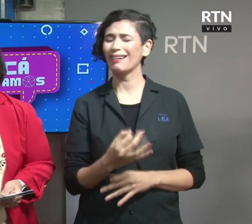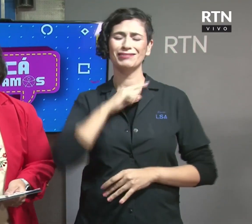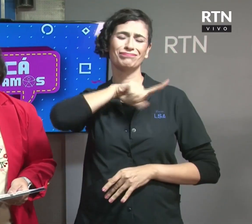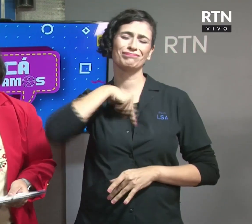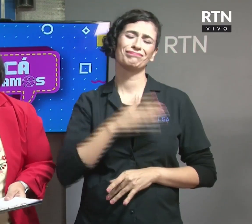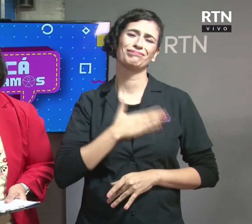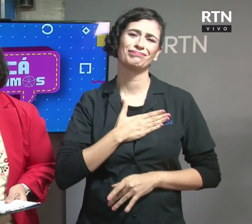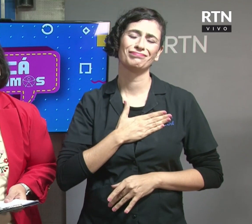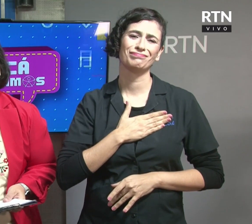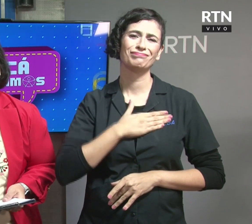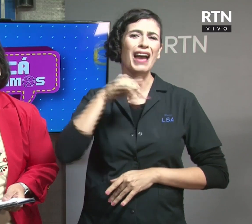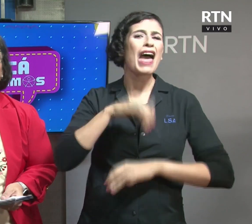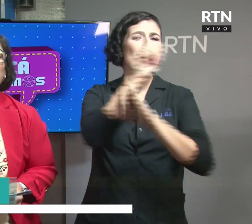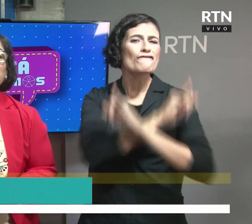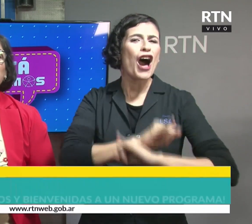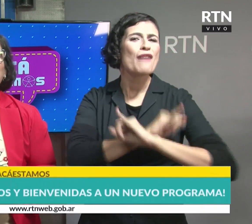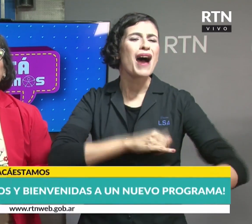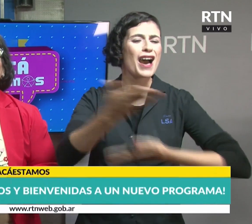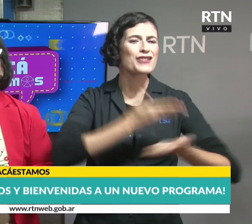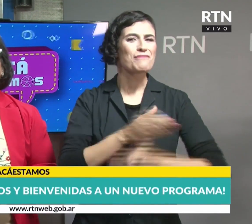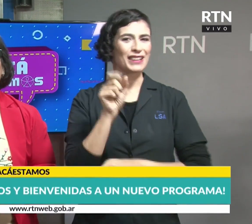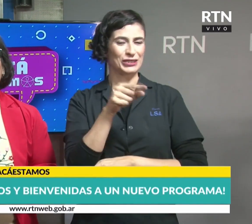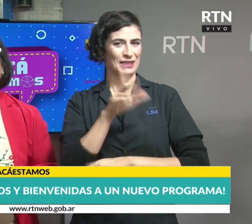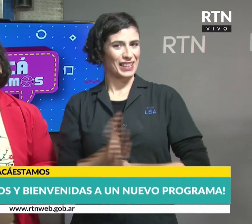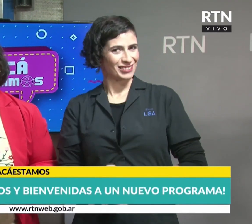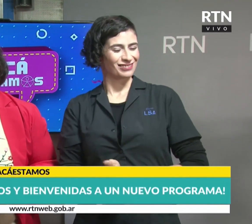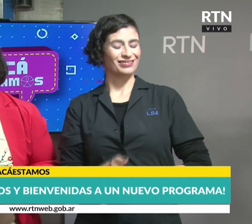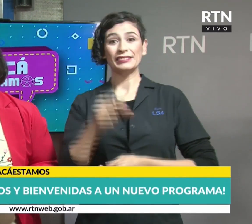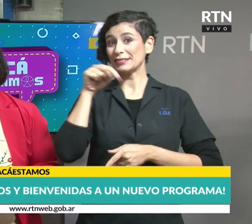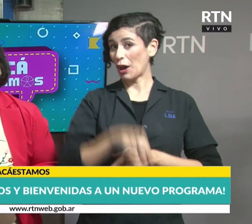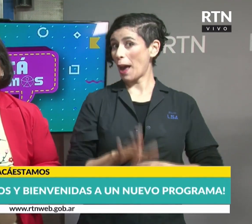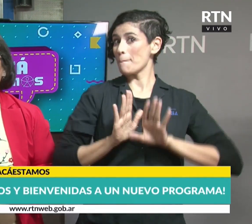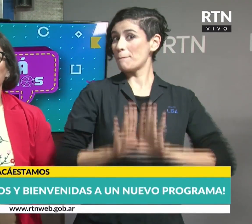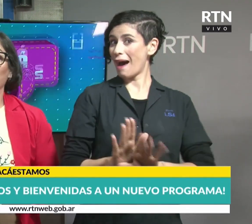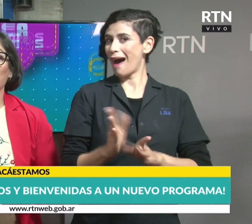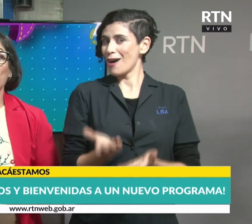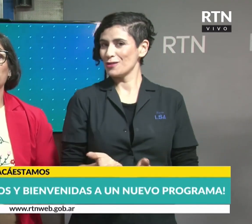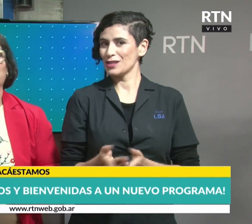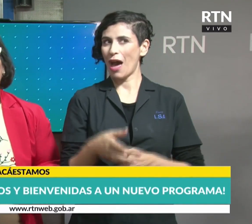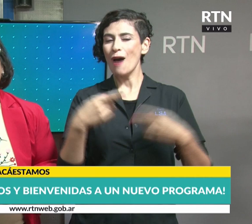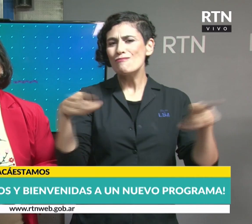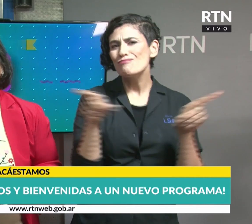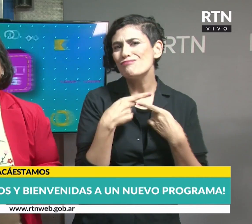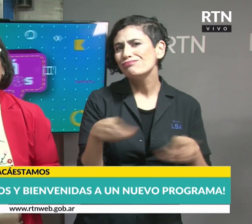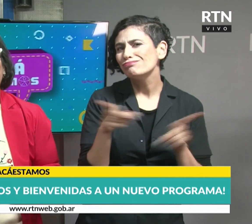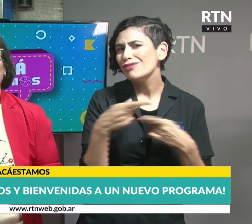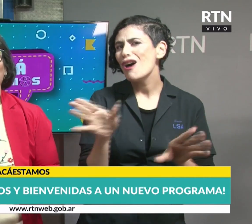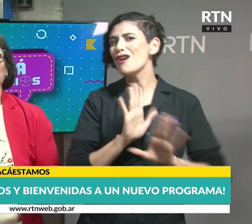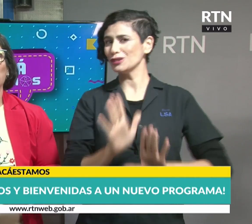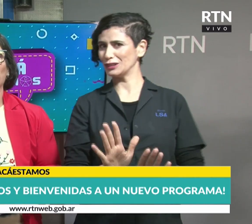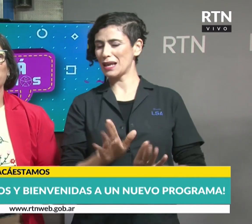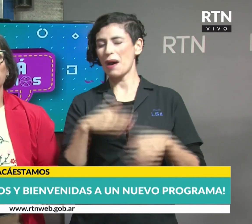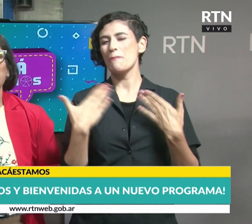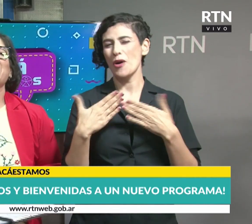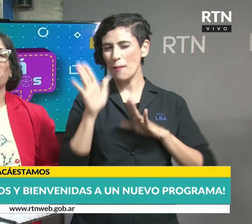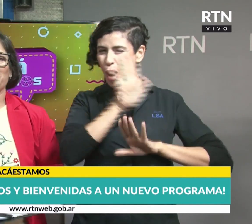así que tenemos mucha información para contarles. Y vamos a ir a una pausa, vamos a escuchar una música, un temita, como para que nosotros